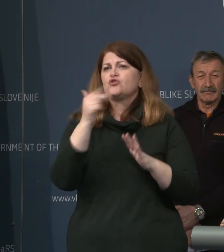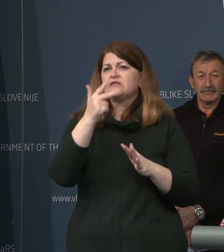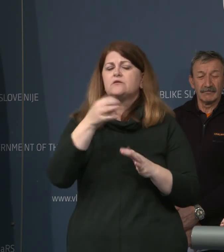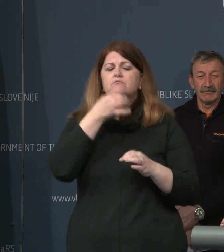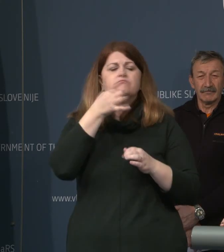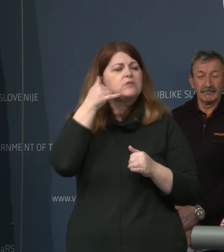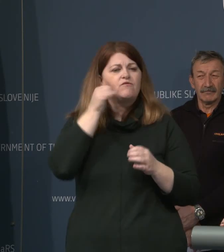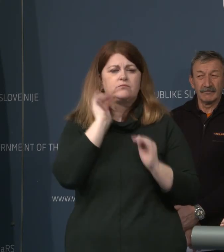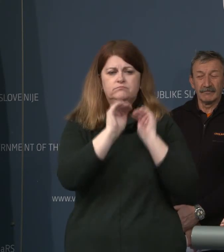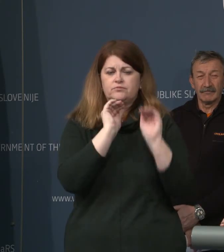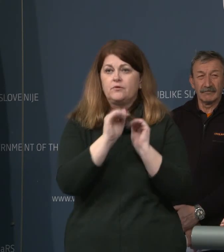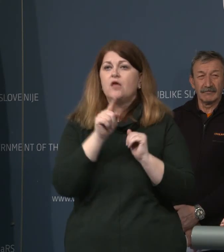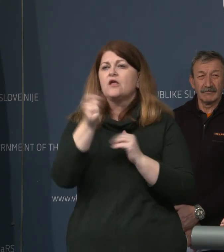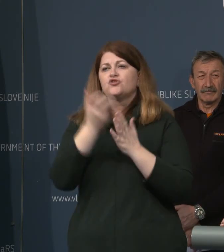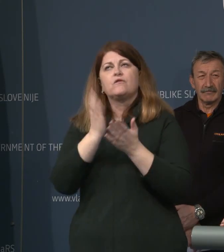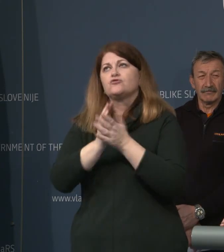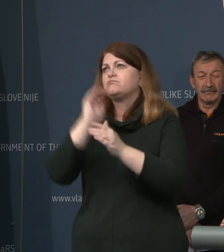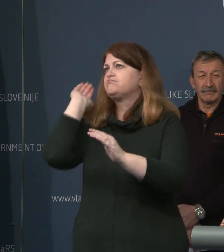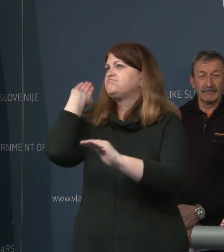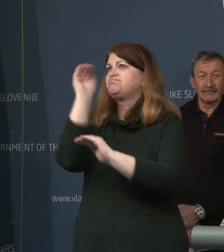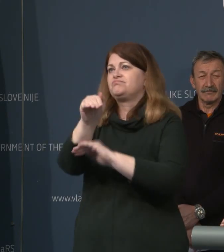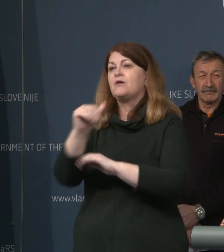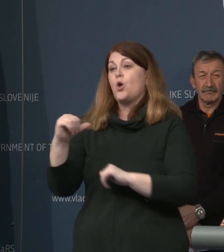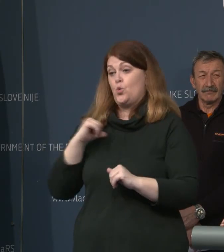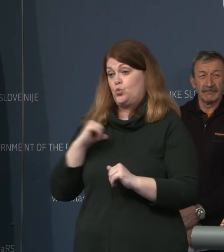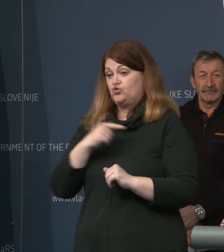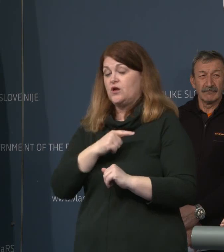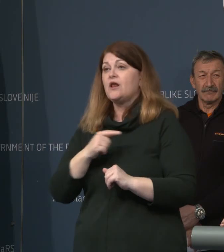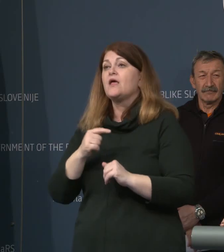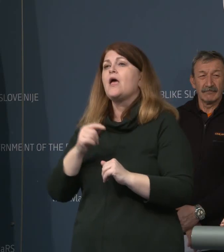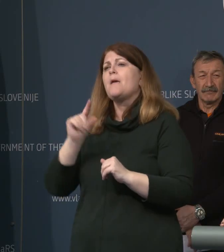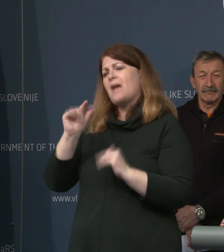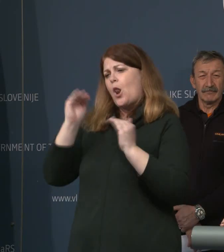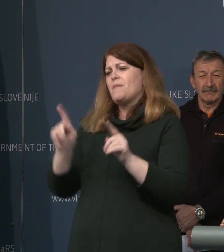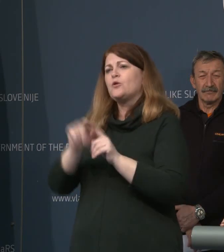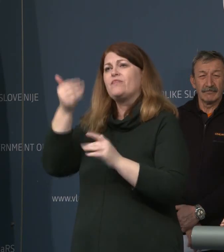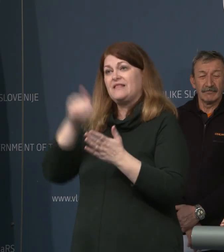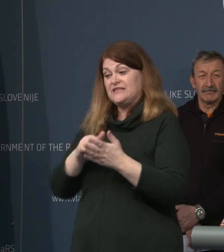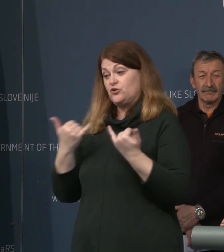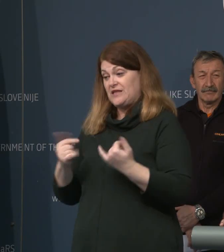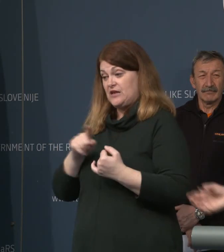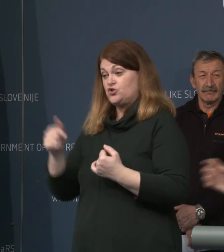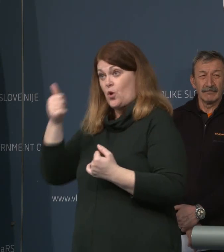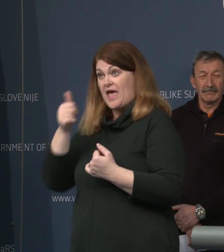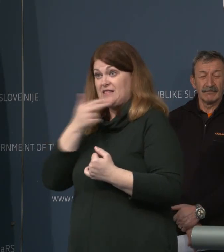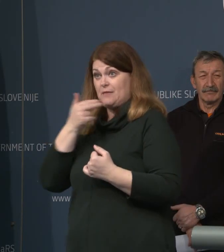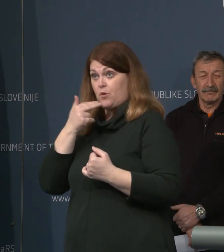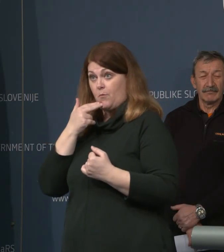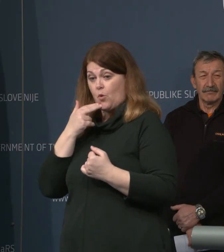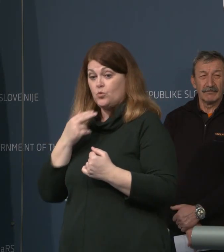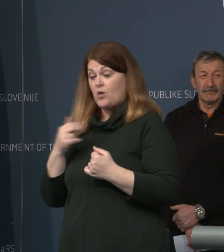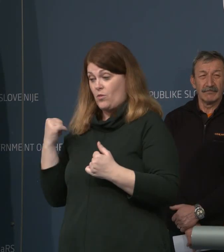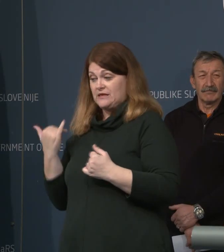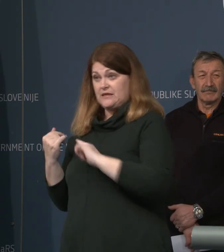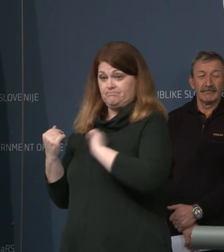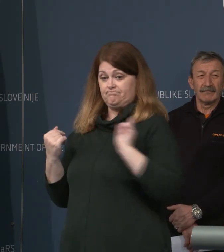436 klicev, ta številka je že zdavne presežena, včeraj smo jih imeli manj kot 1000, danes do 1 ure, namreč direktno iz tam